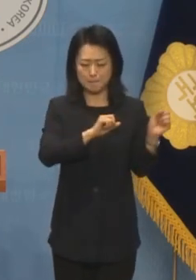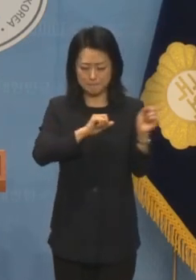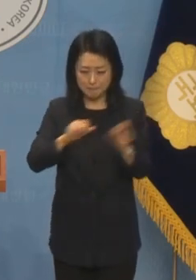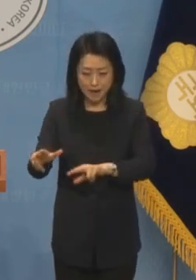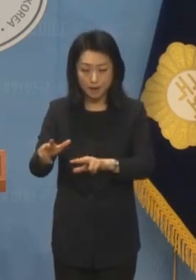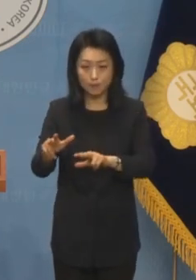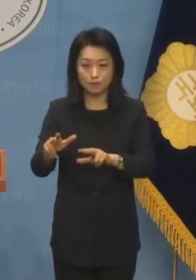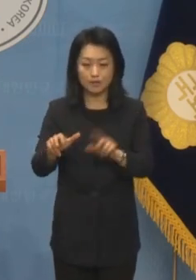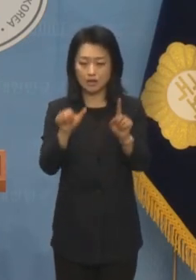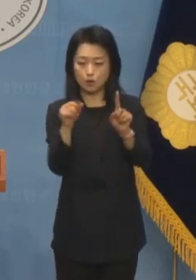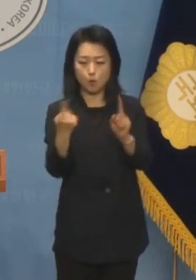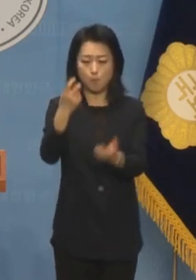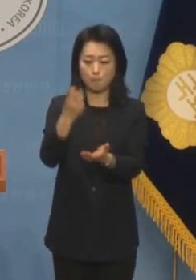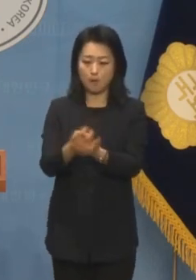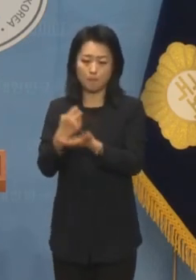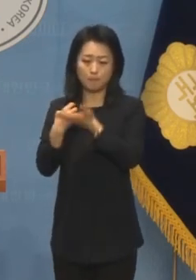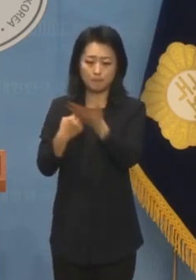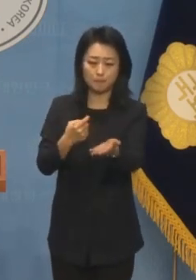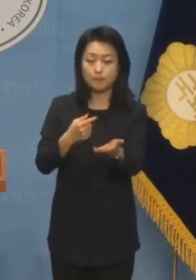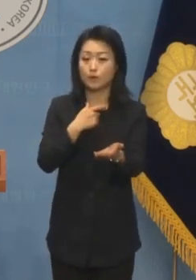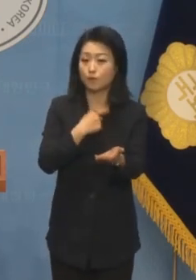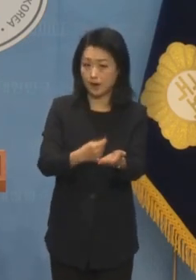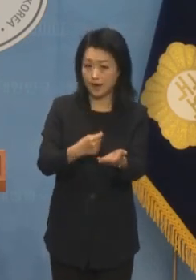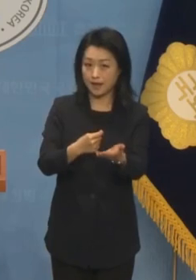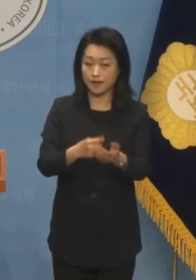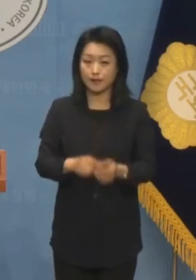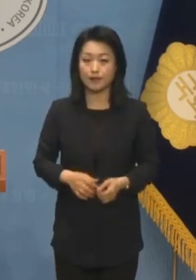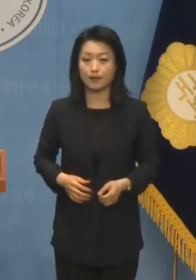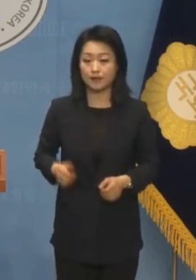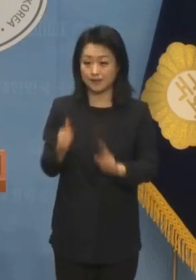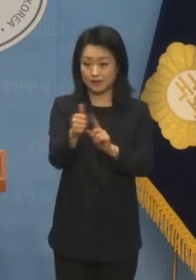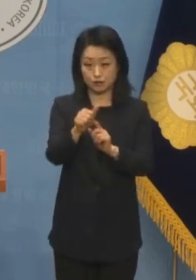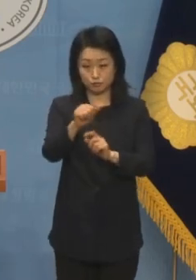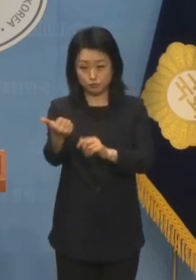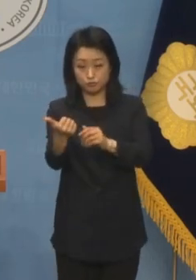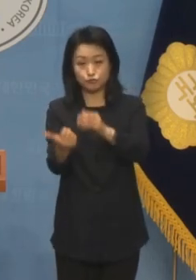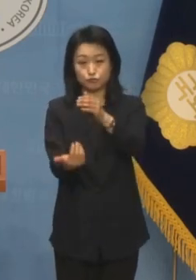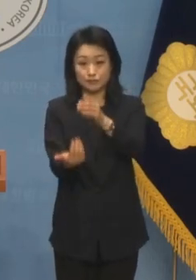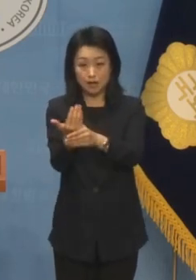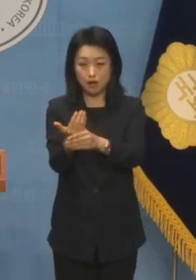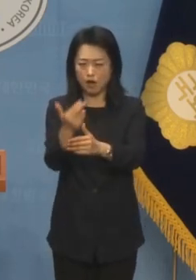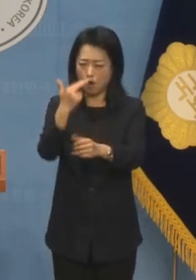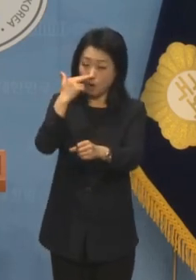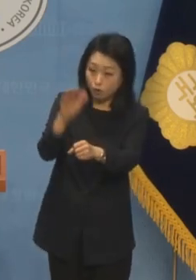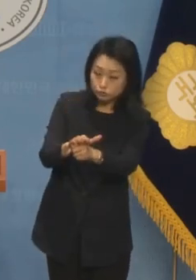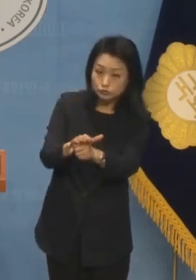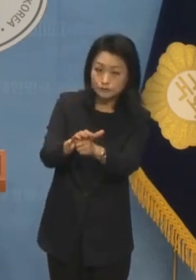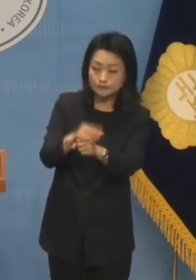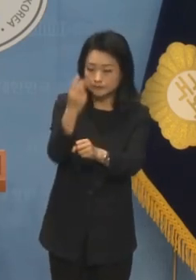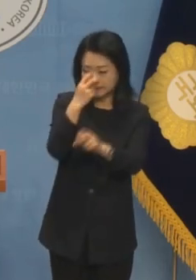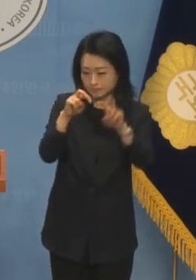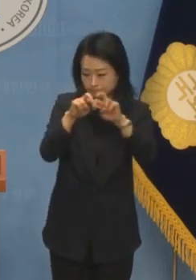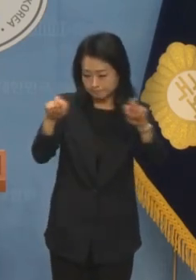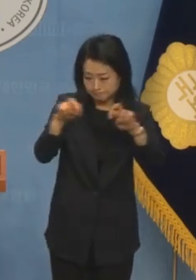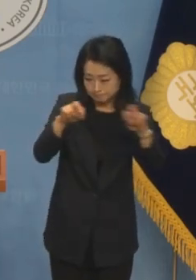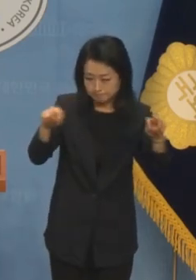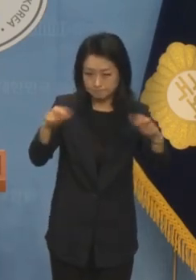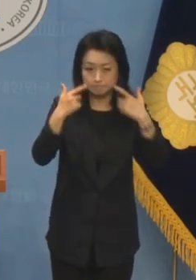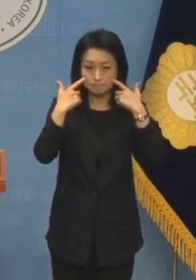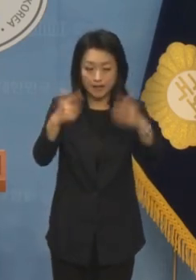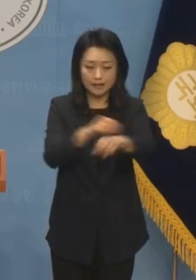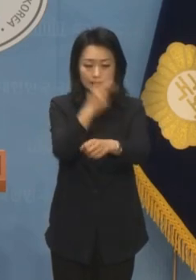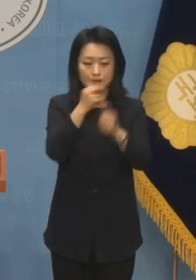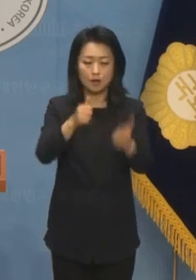주신 192석의 힘으로 순직 해병대원의 억울한 희생과 수사 외압 의혹의 진실을